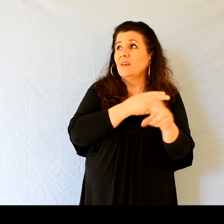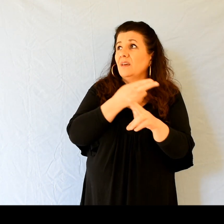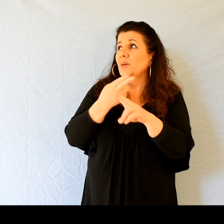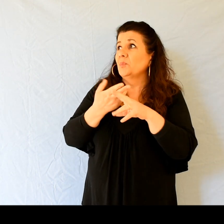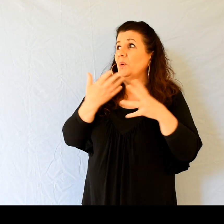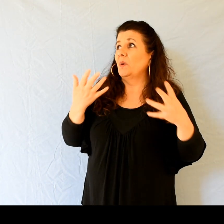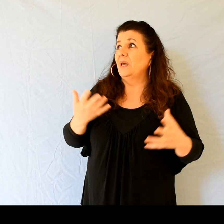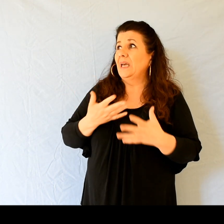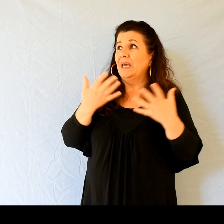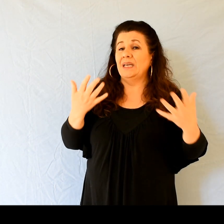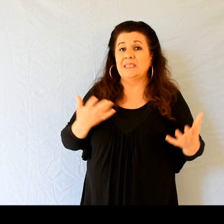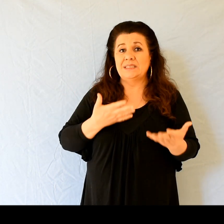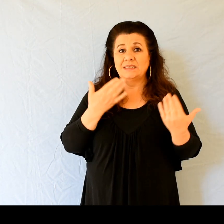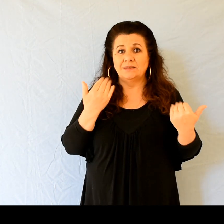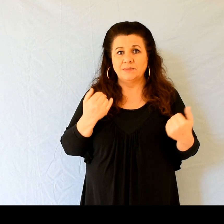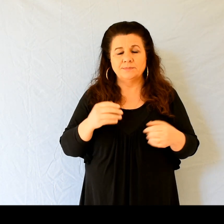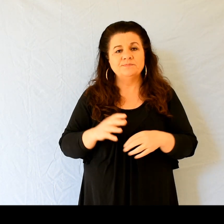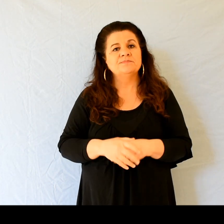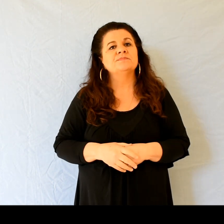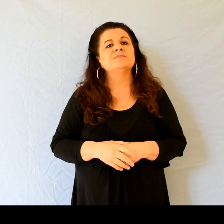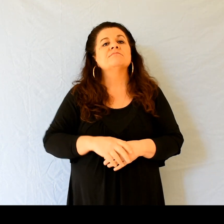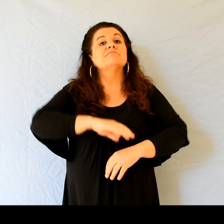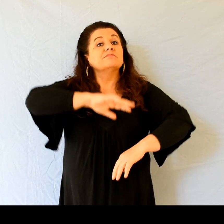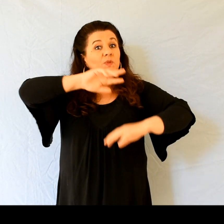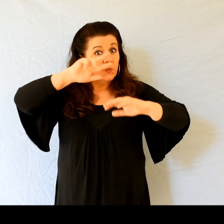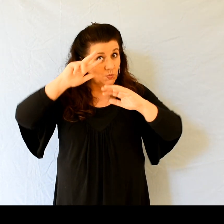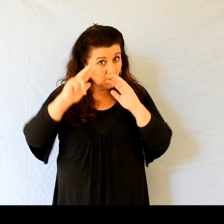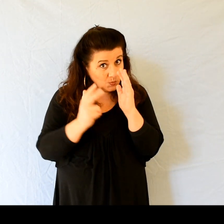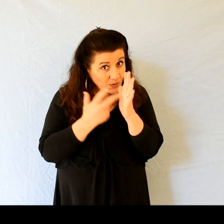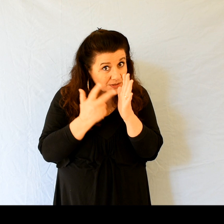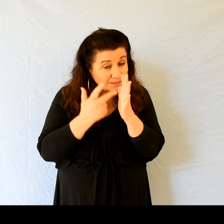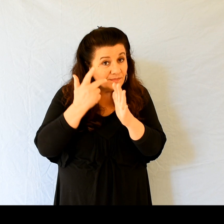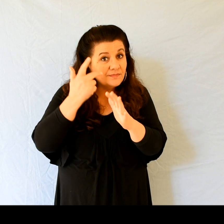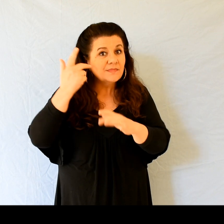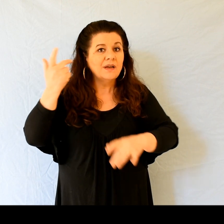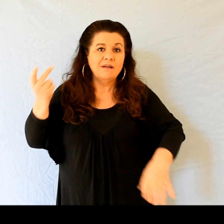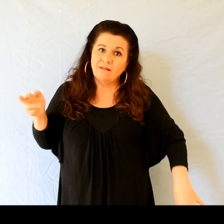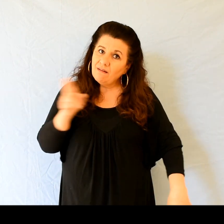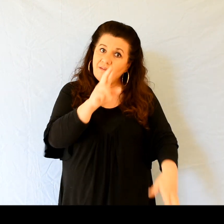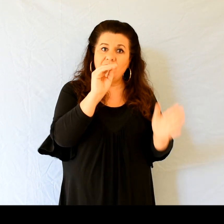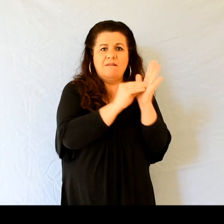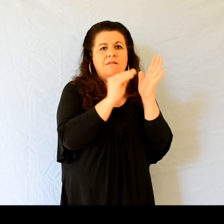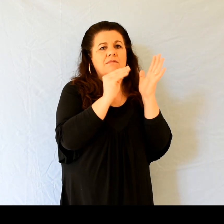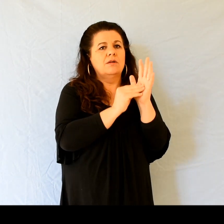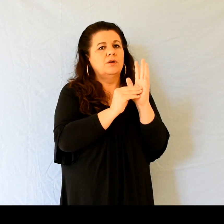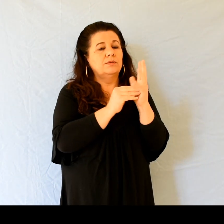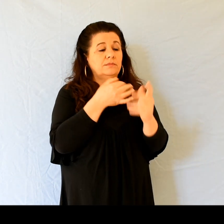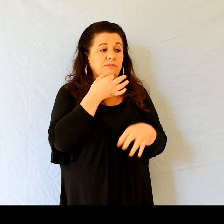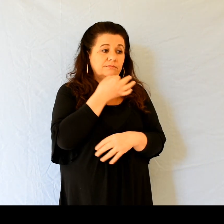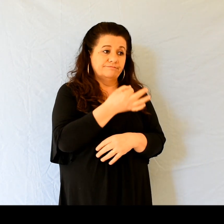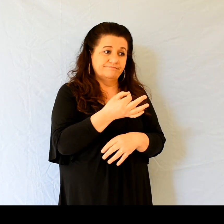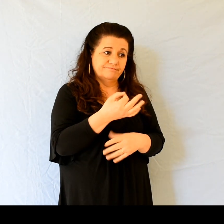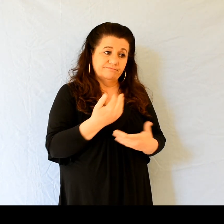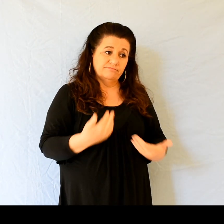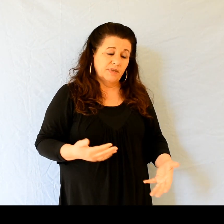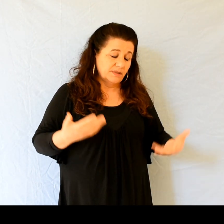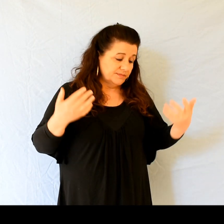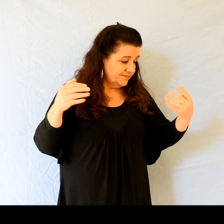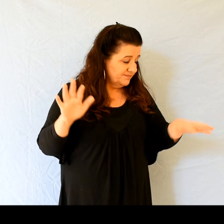Une 3e fois, il revint et leur dit: « Désormais, vous pouvez dormir et